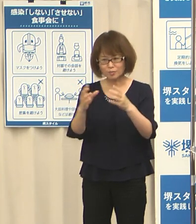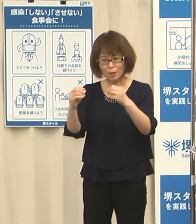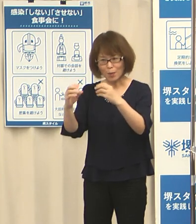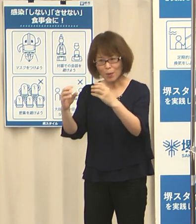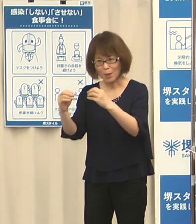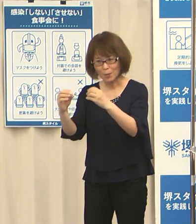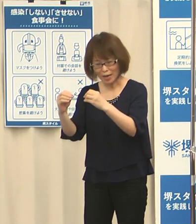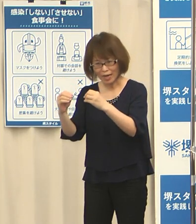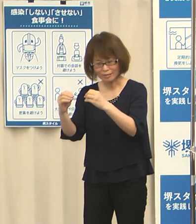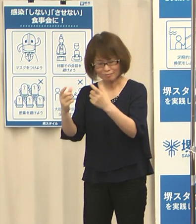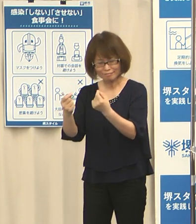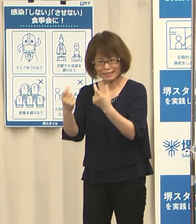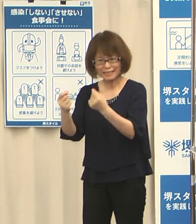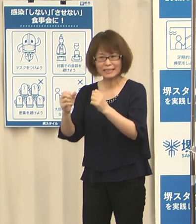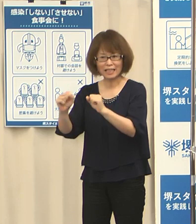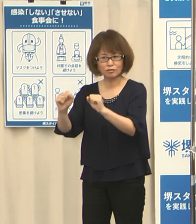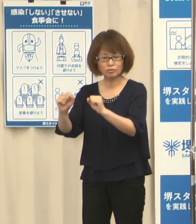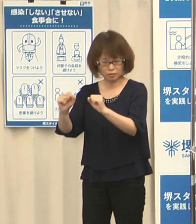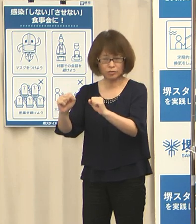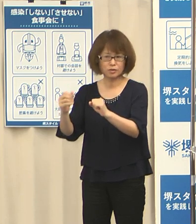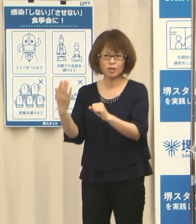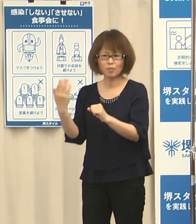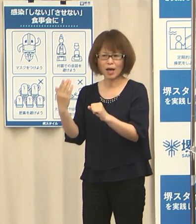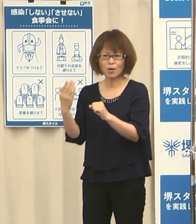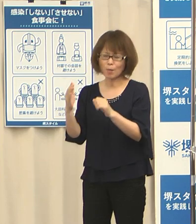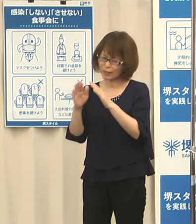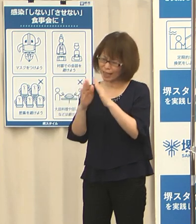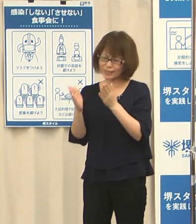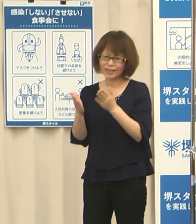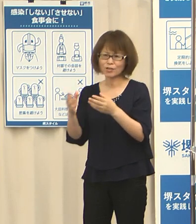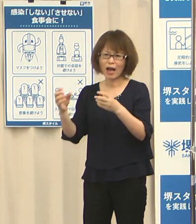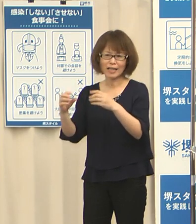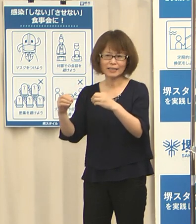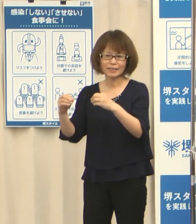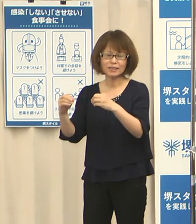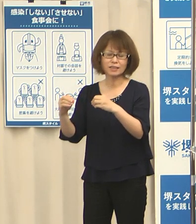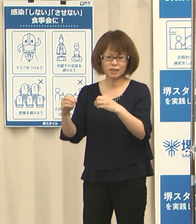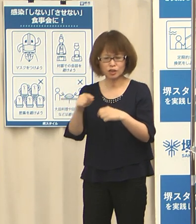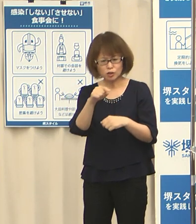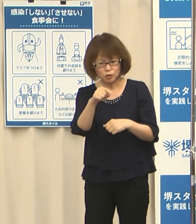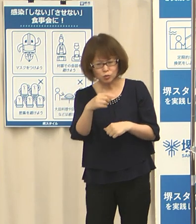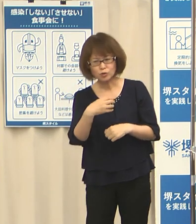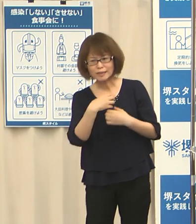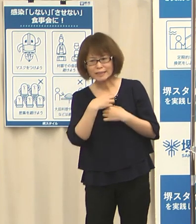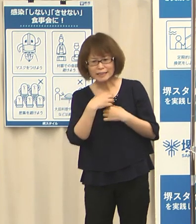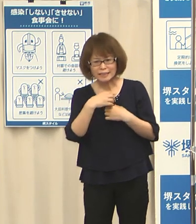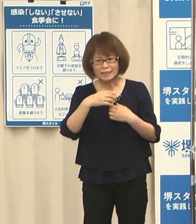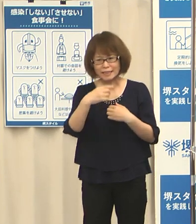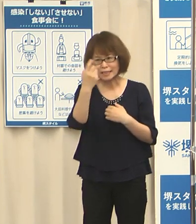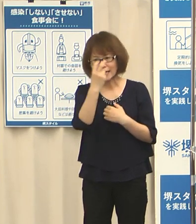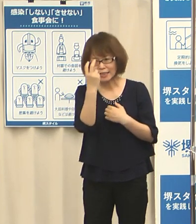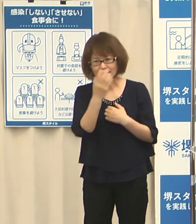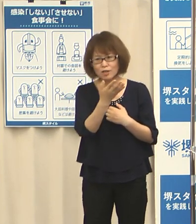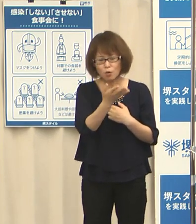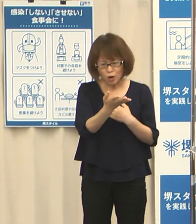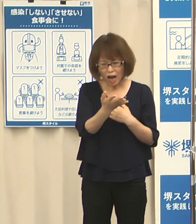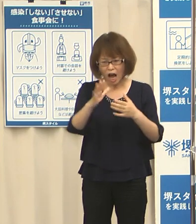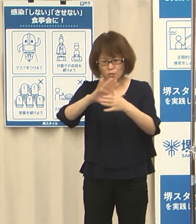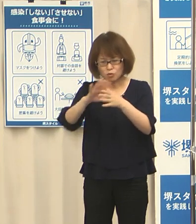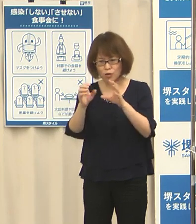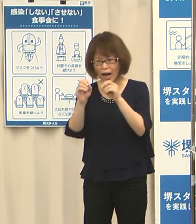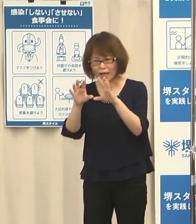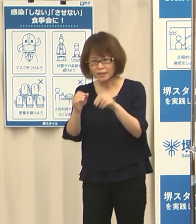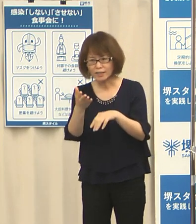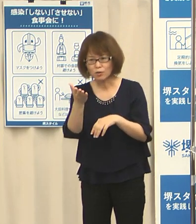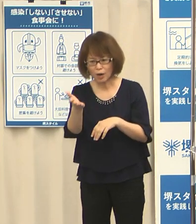ふわっとしたタイトルが多かったんですけど、じゃあどこに置くのか、例えば危機管理だったり、そのまちづくりだったり、文化の発信だったり、そ